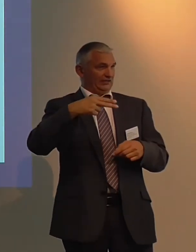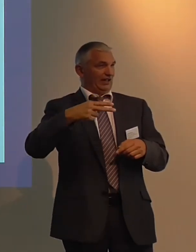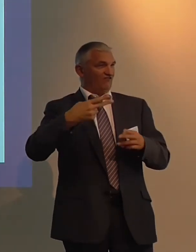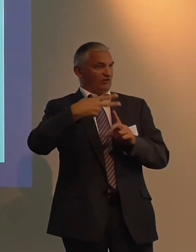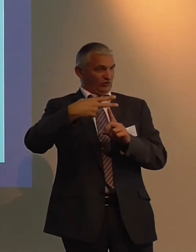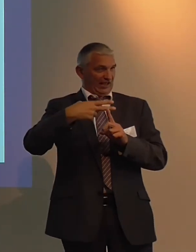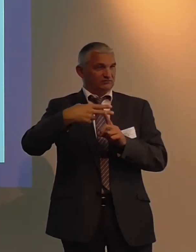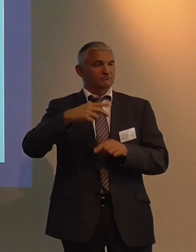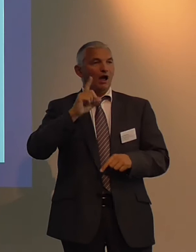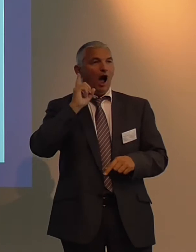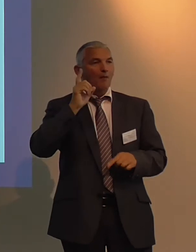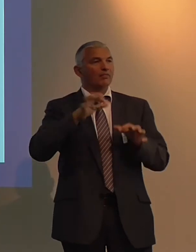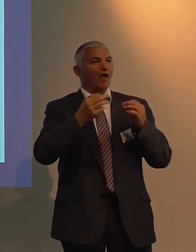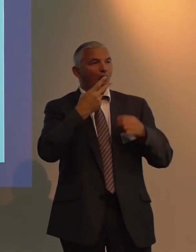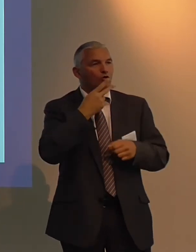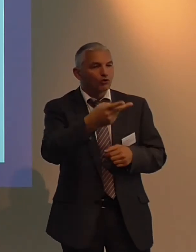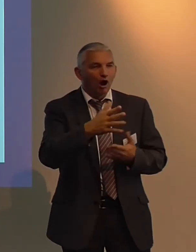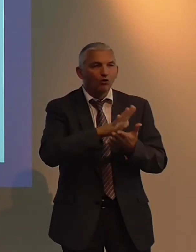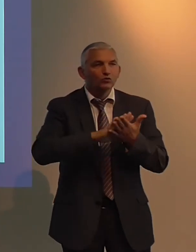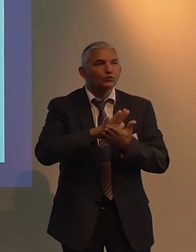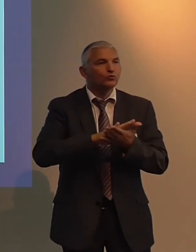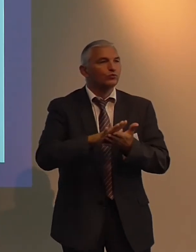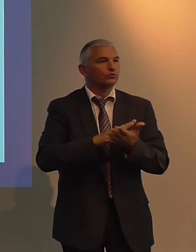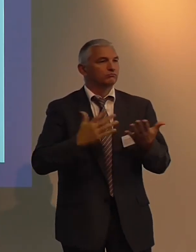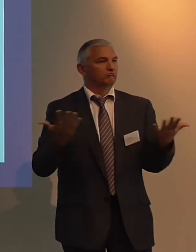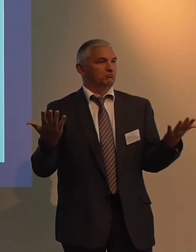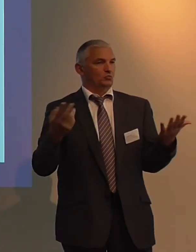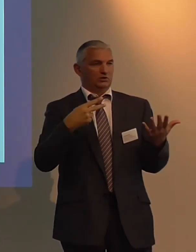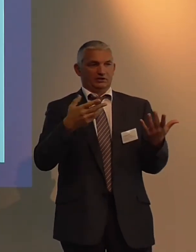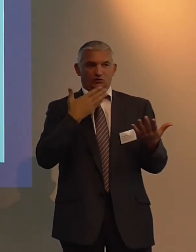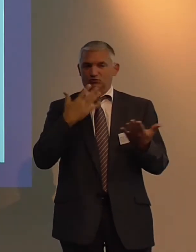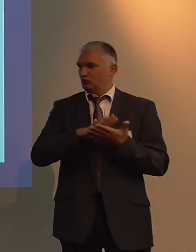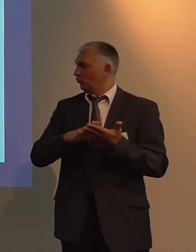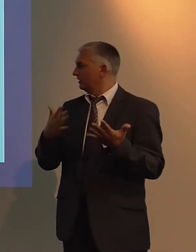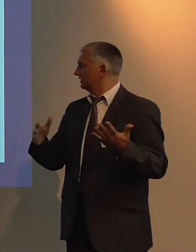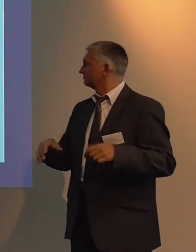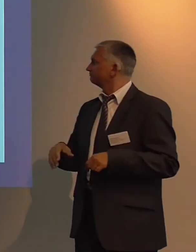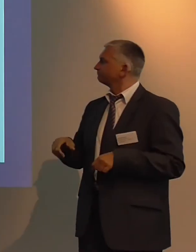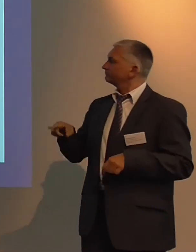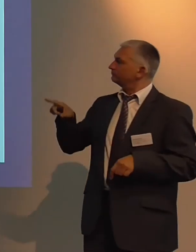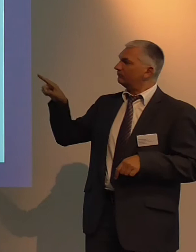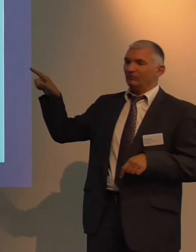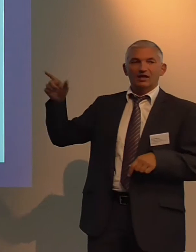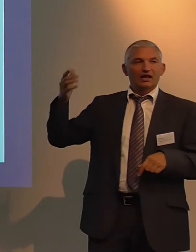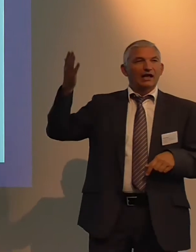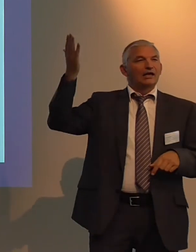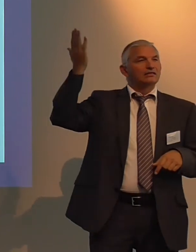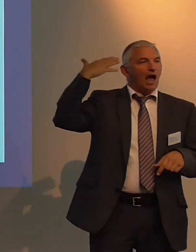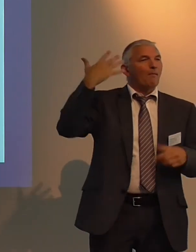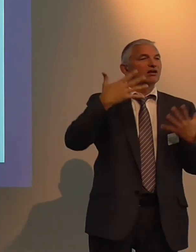Man hat Untertitel und auch Videotext eingeführt, aber in der Tagesschau gab es keine Untertitel. Das war damals nicht der Fall.